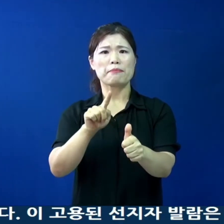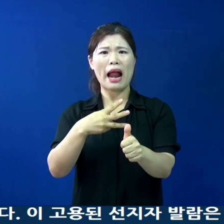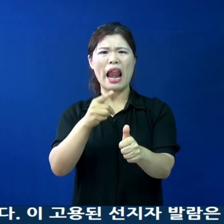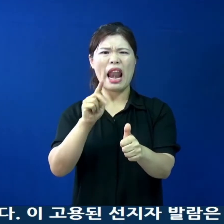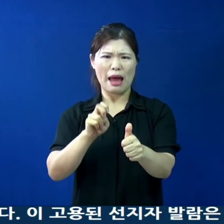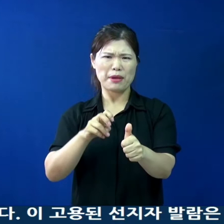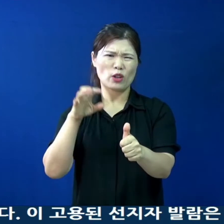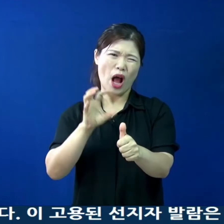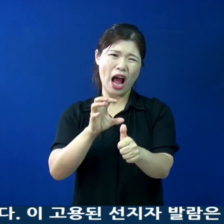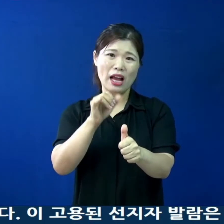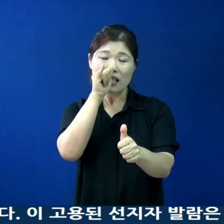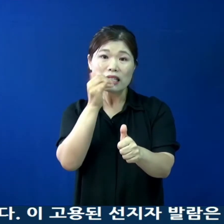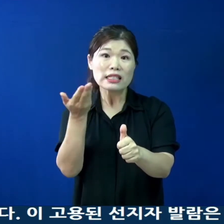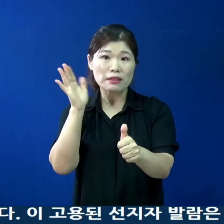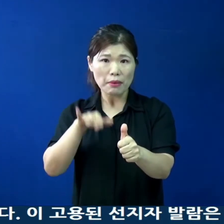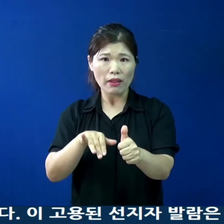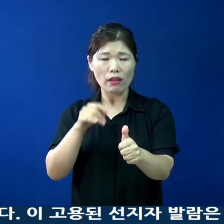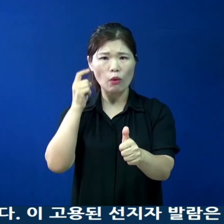발락의